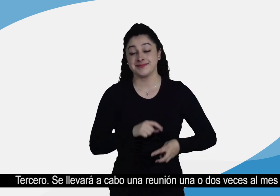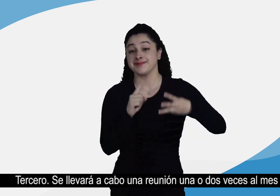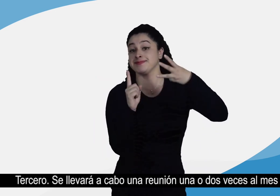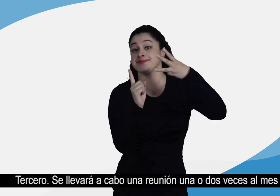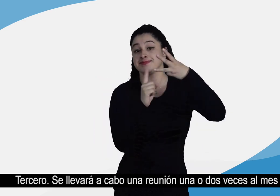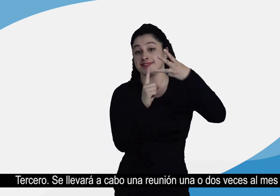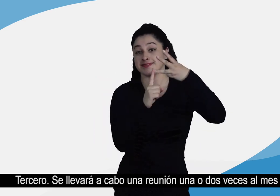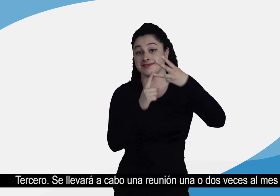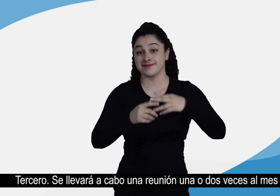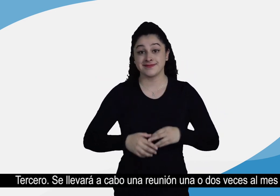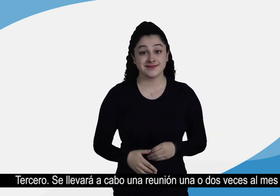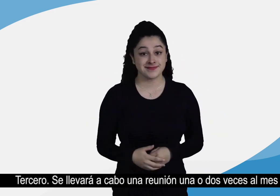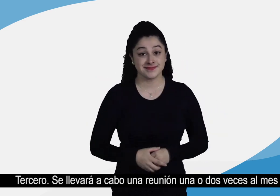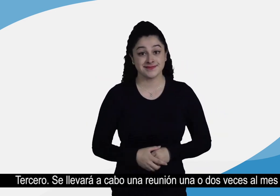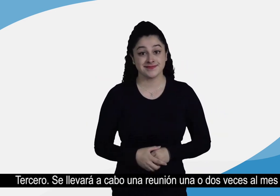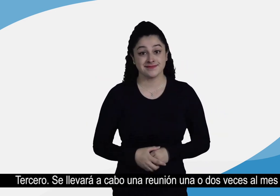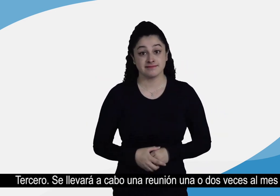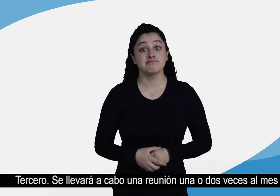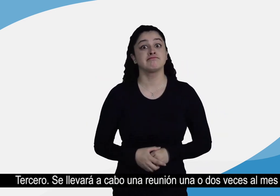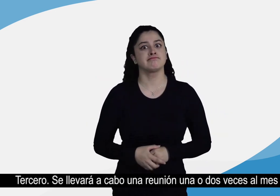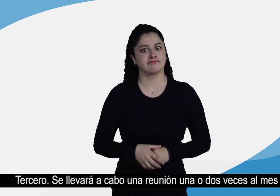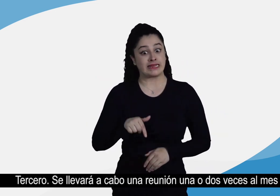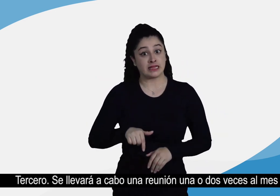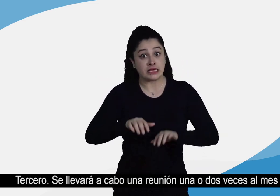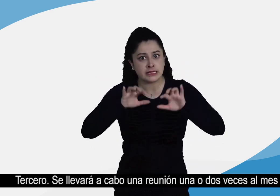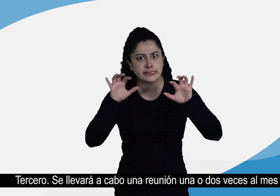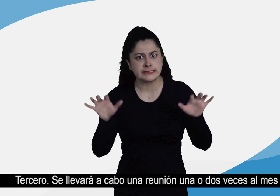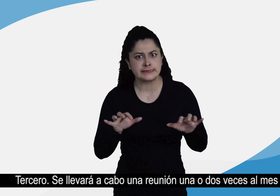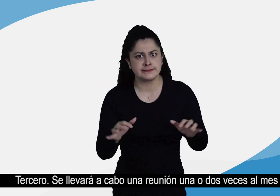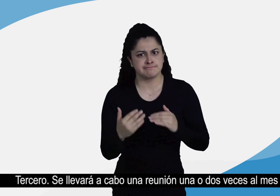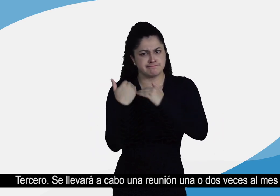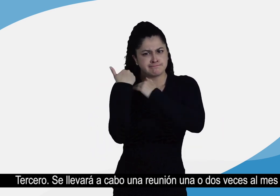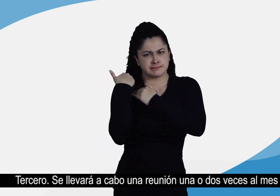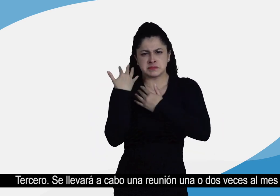Tercero Se llevará a cabo Una reunión